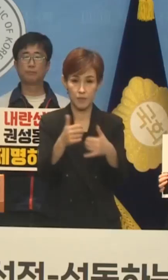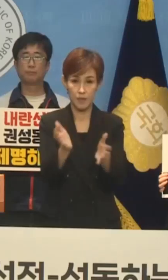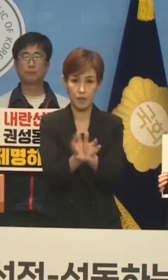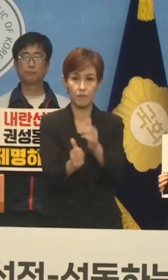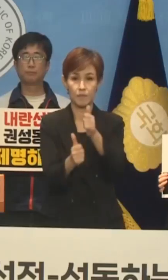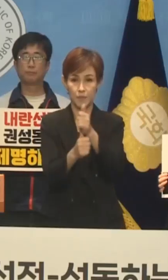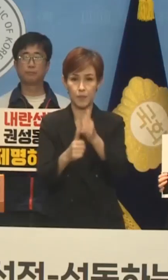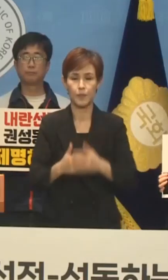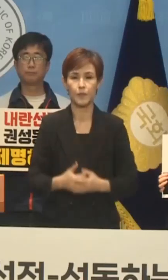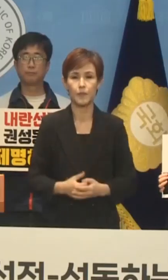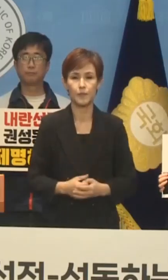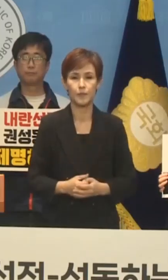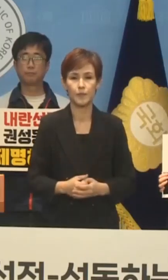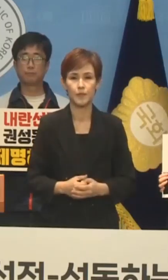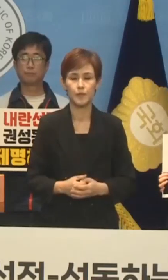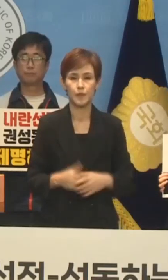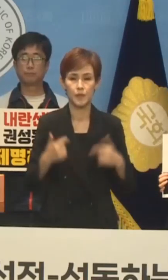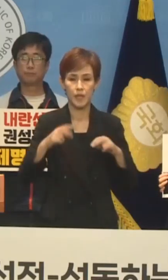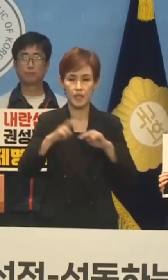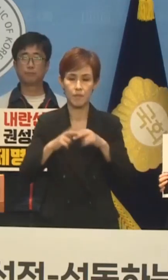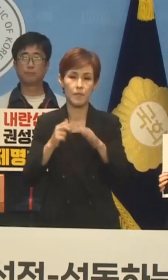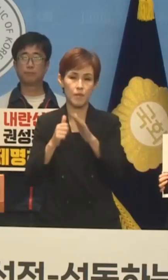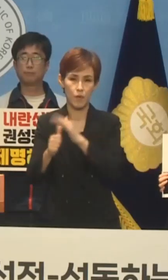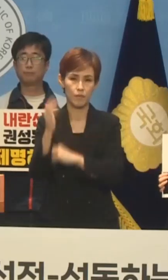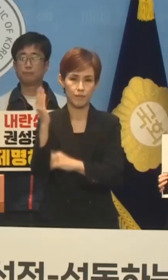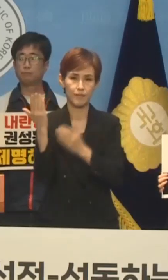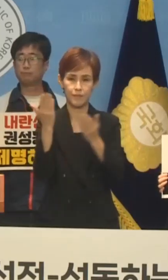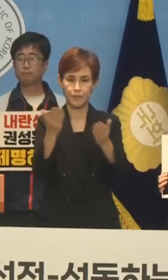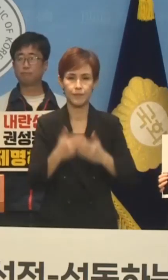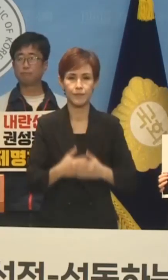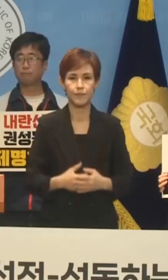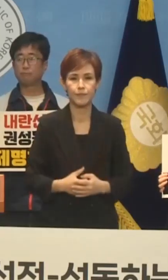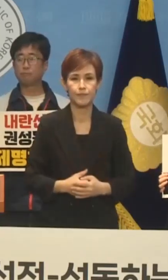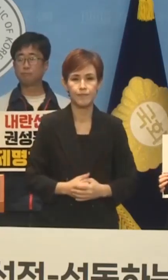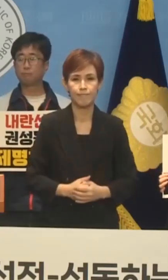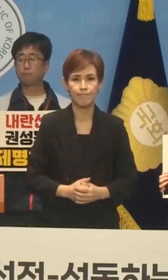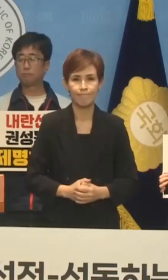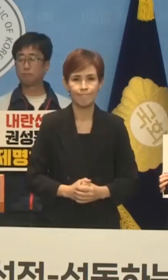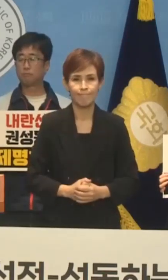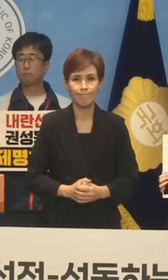오동철 춘천공동행동 3인 공동대표님께서 해주시겠습니다.